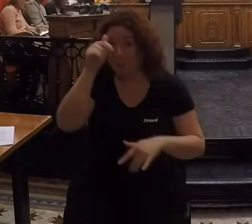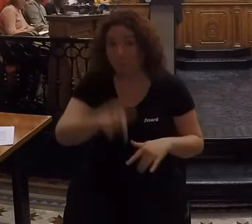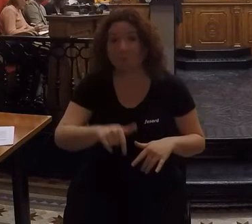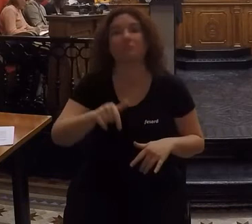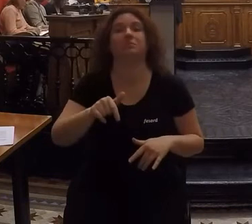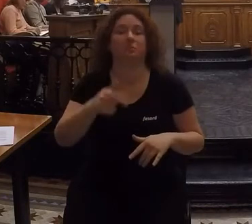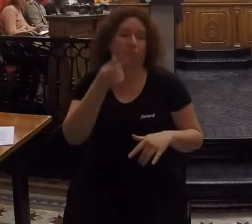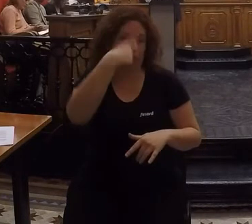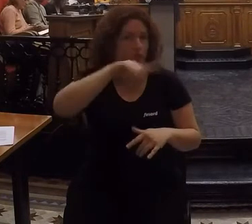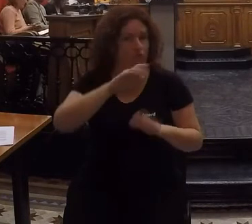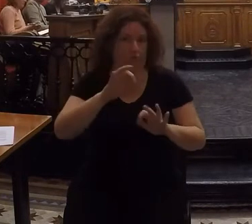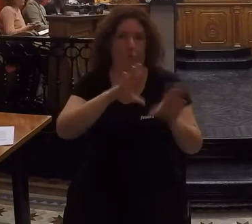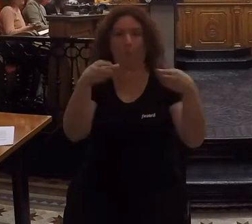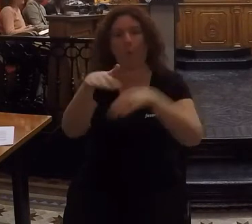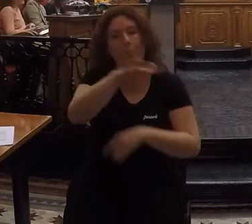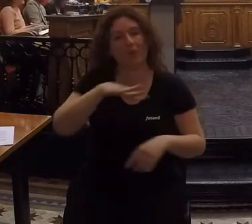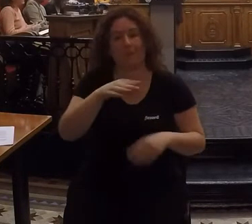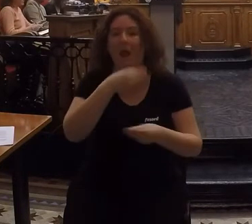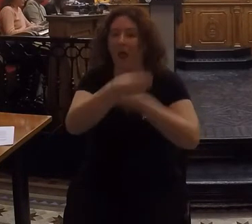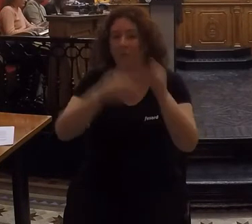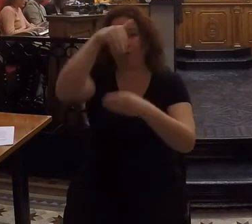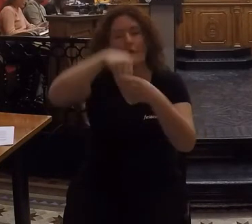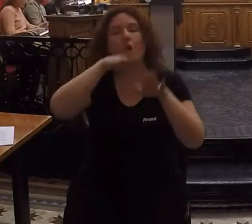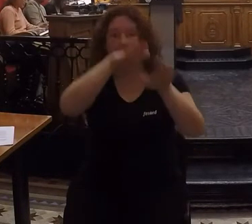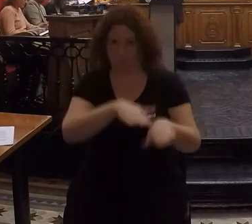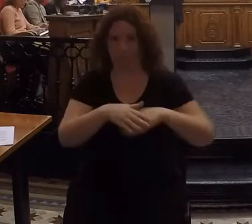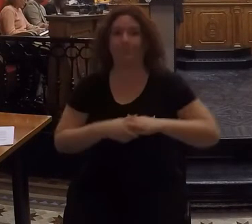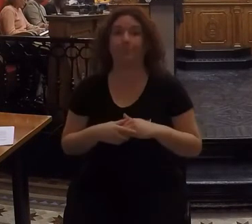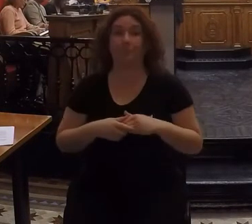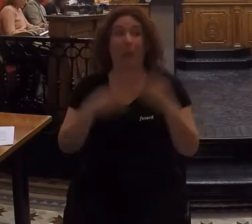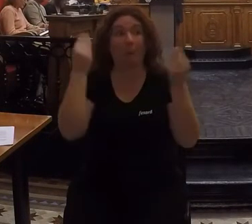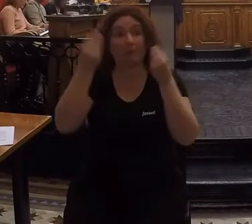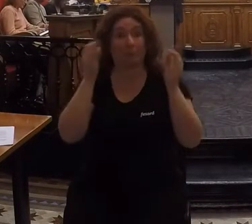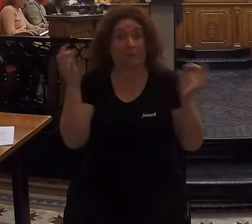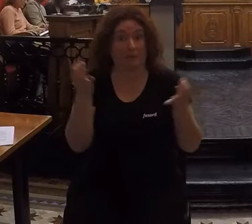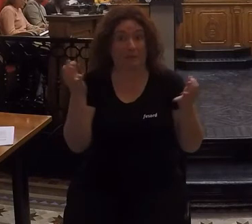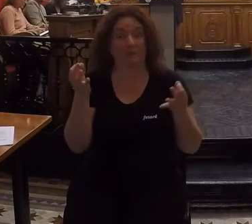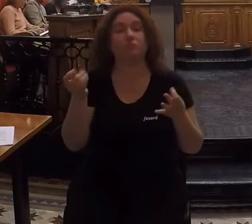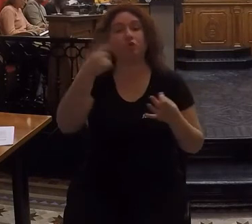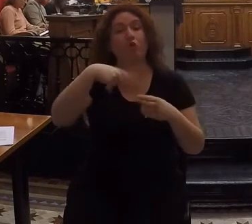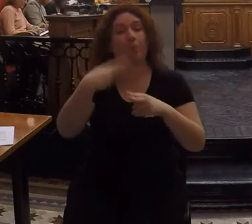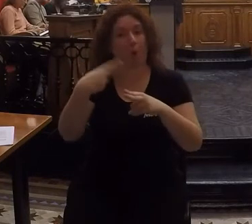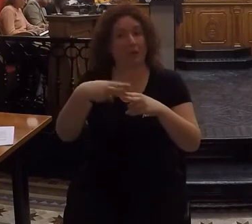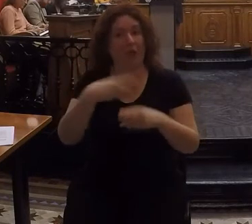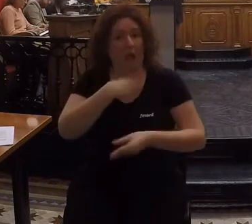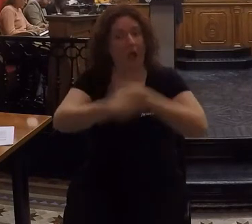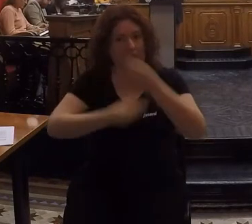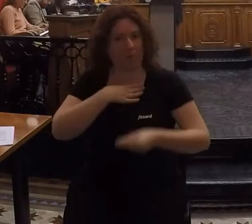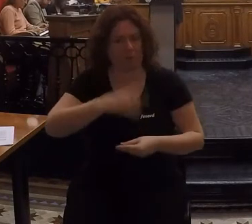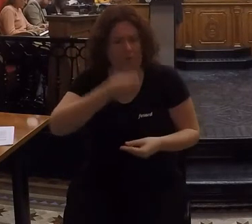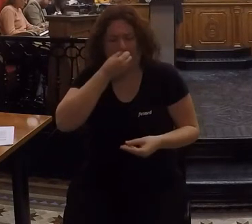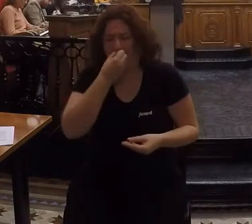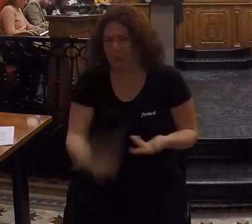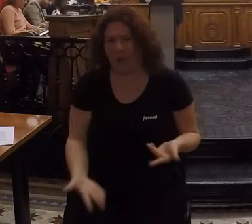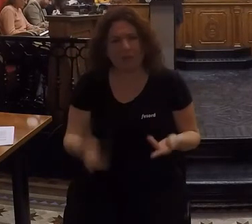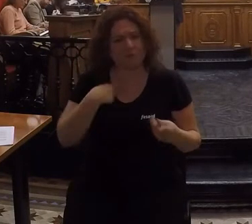favor, como ya hicimos en noviembre pasado. Consideramos que se puede hacer una política útil para los ciudadanos desde la